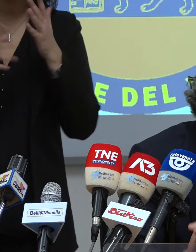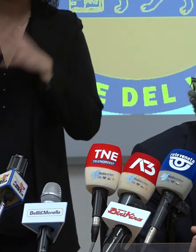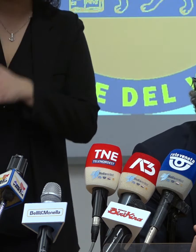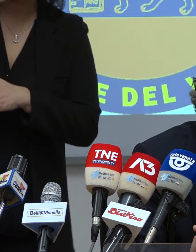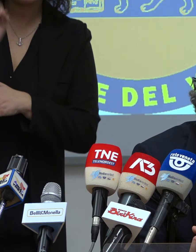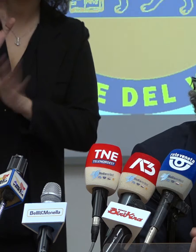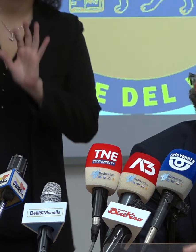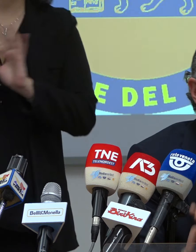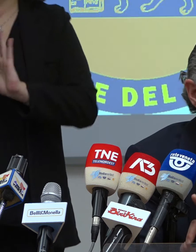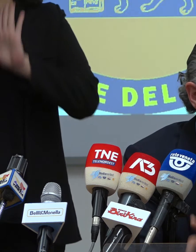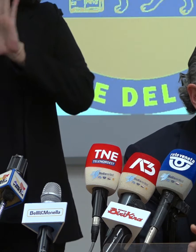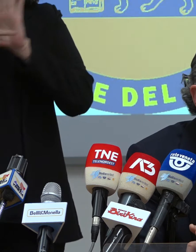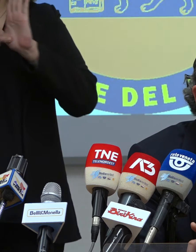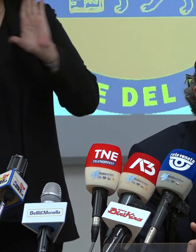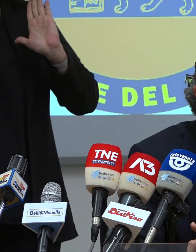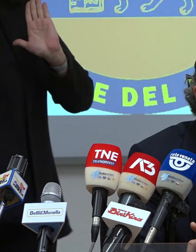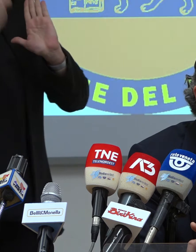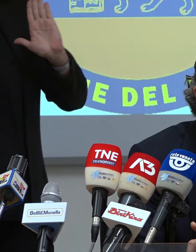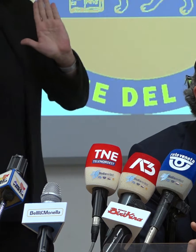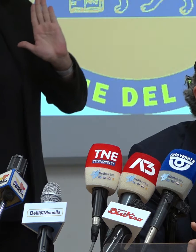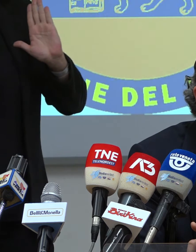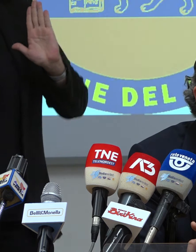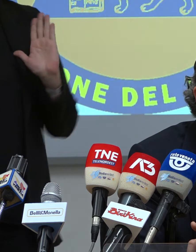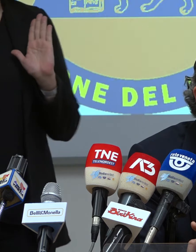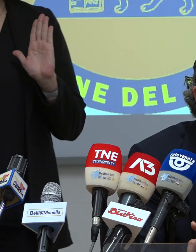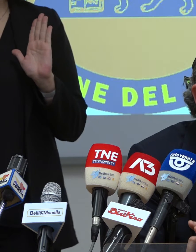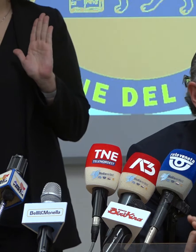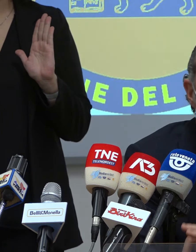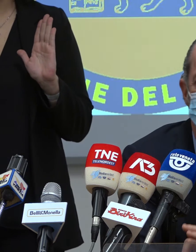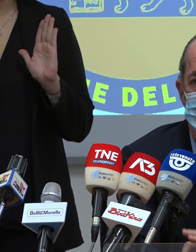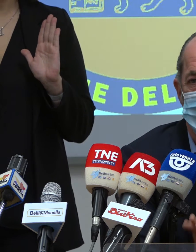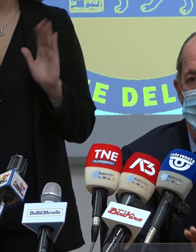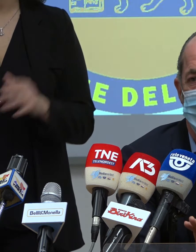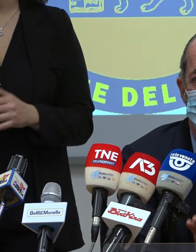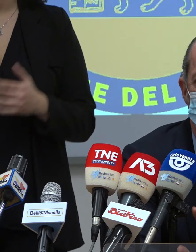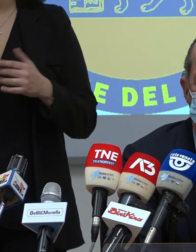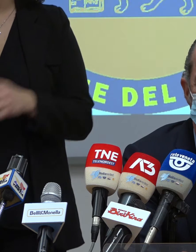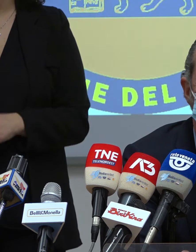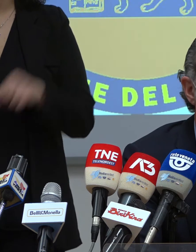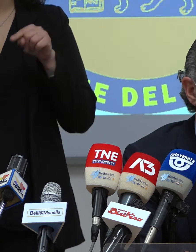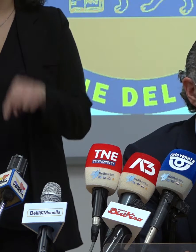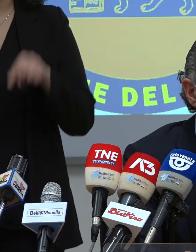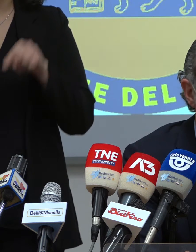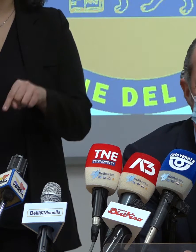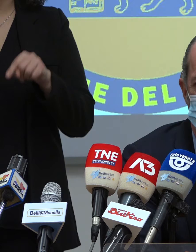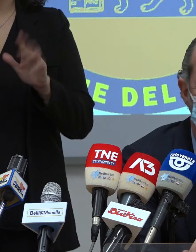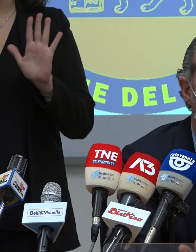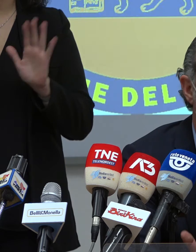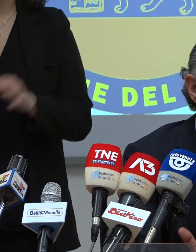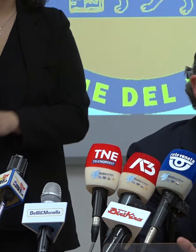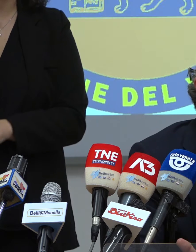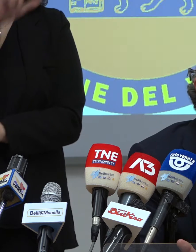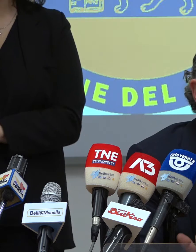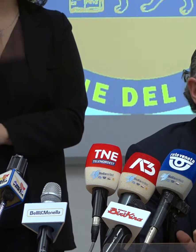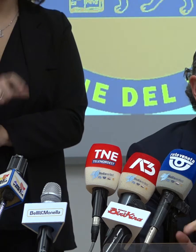nella legalità, nel rispetto delle leggi, perché qui in questo paese quando fai qualcosa di questo genere c'è sempre